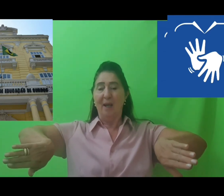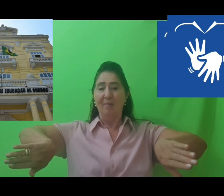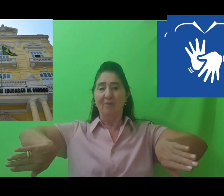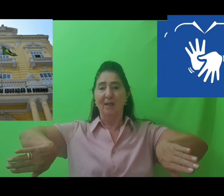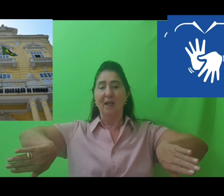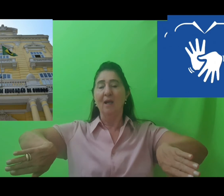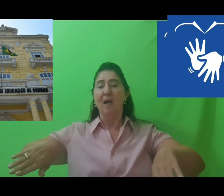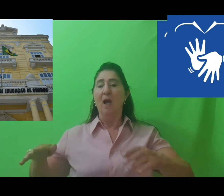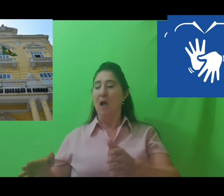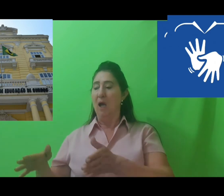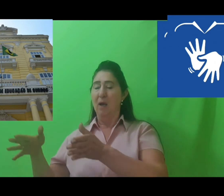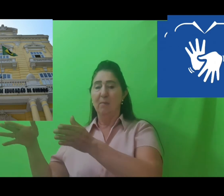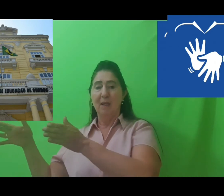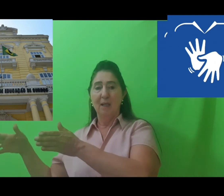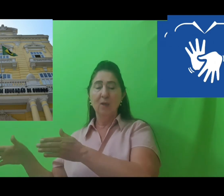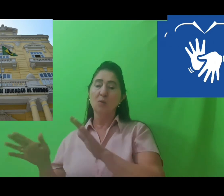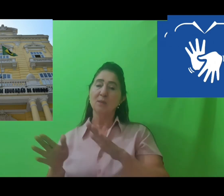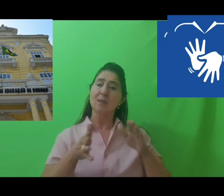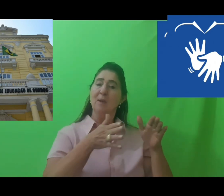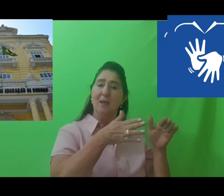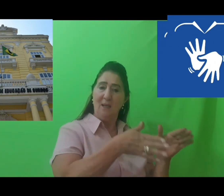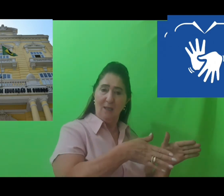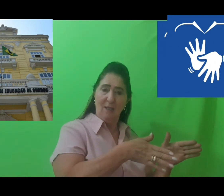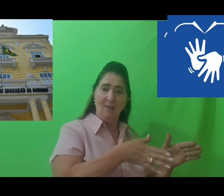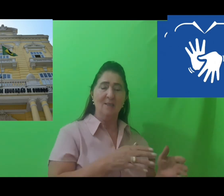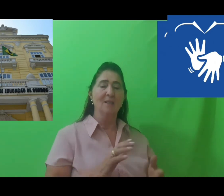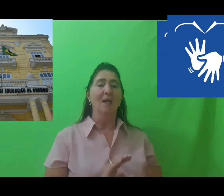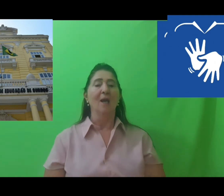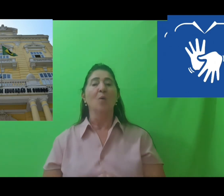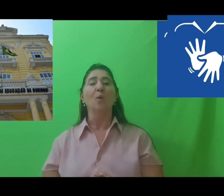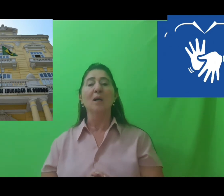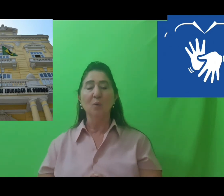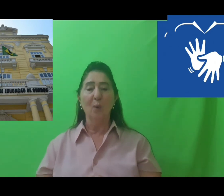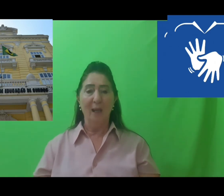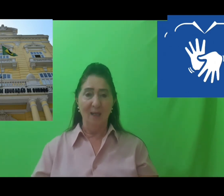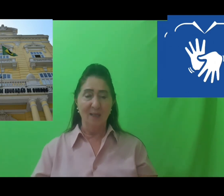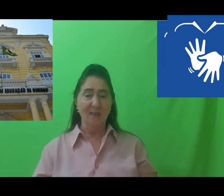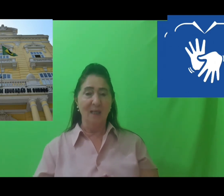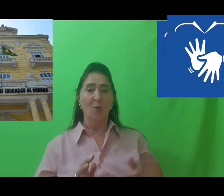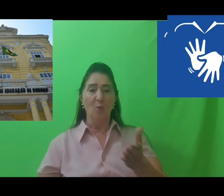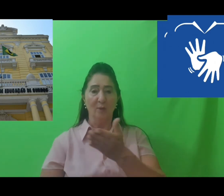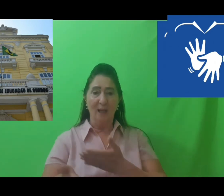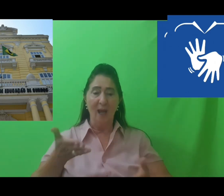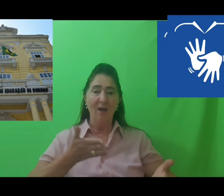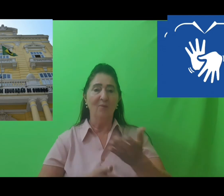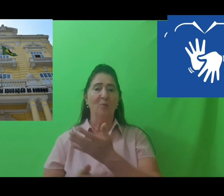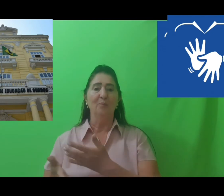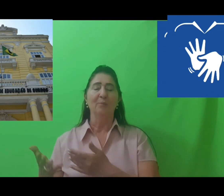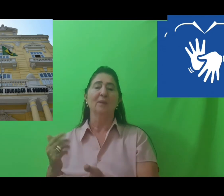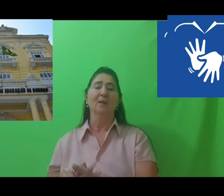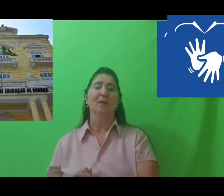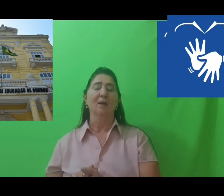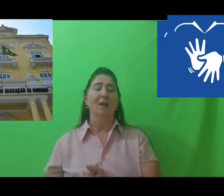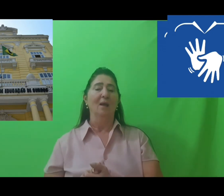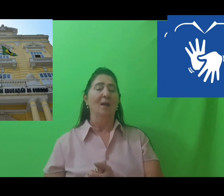separava, né, meninos e meninas, quando eles se encontravam,